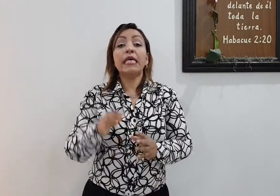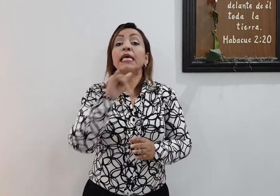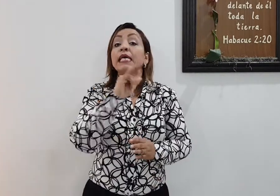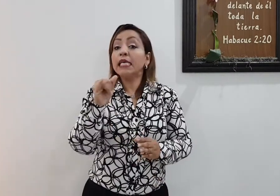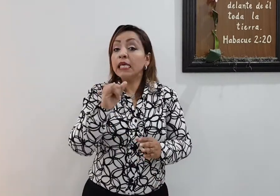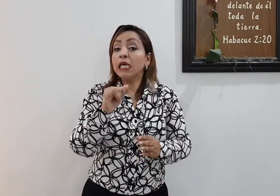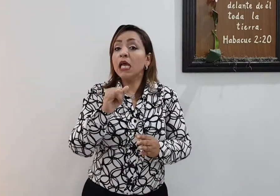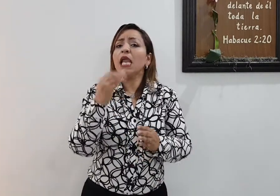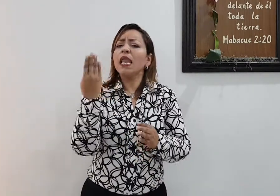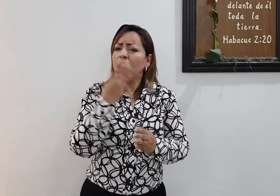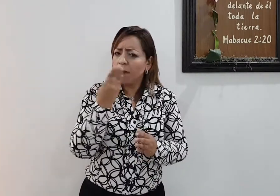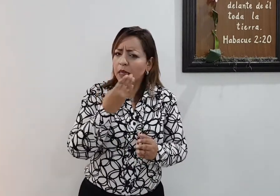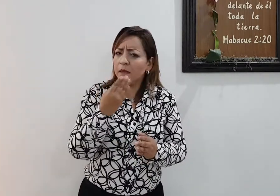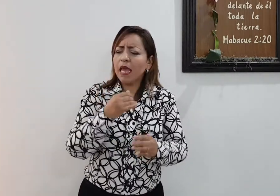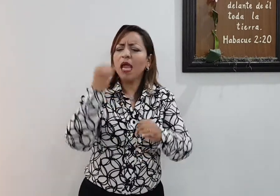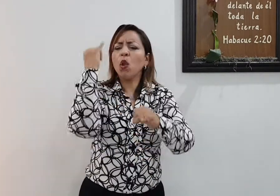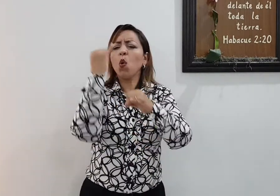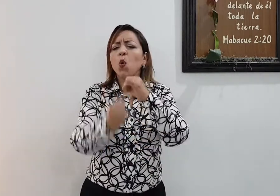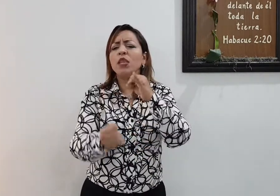termina con una oración. Léala conmigo y dice: